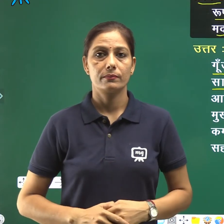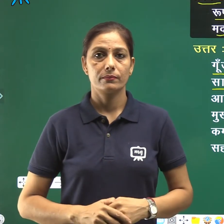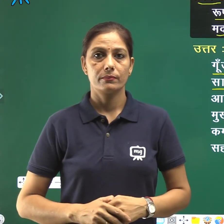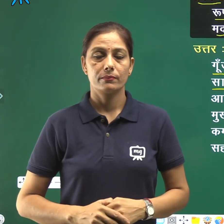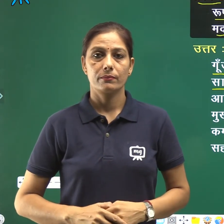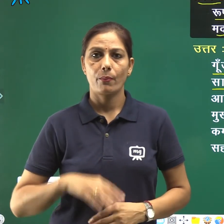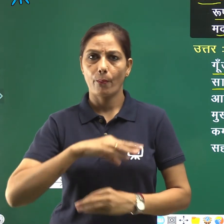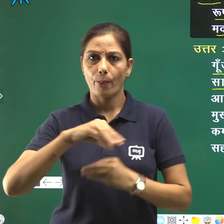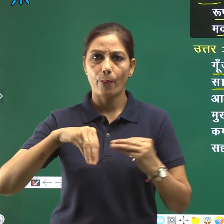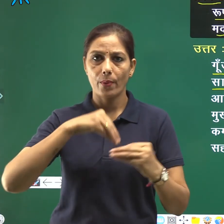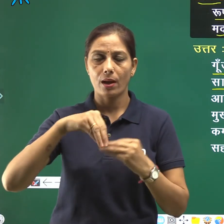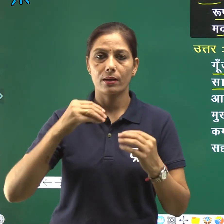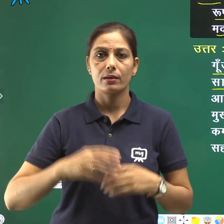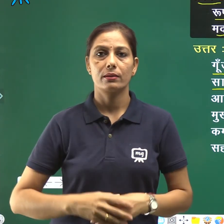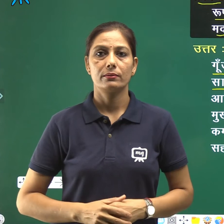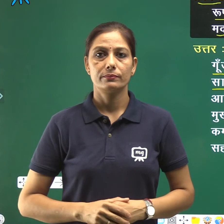मिलाकर